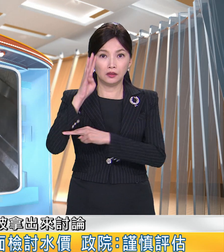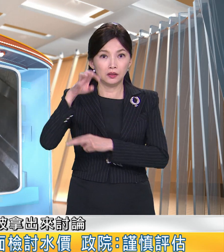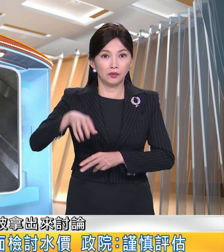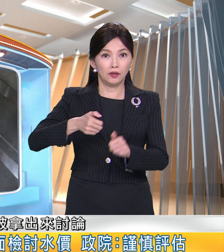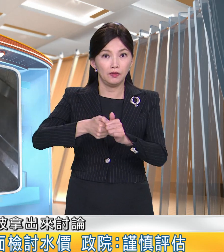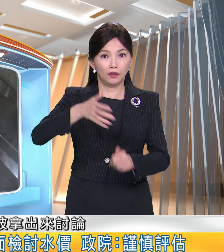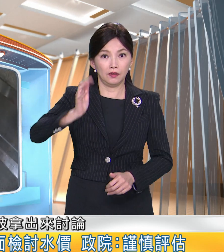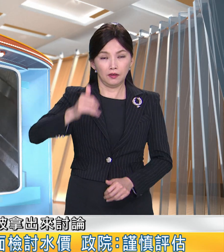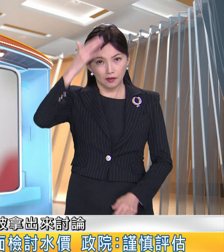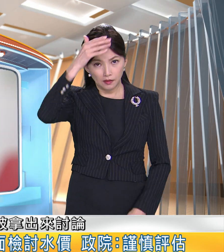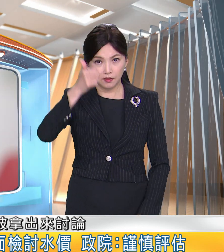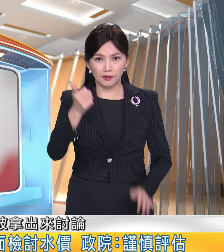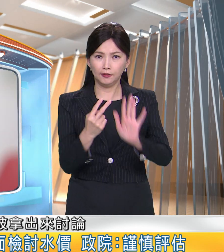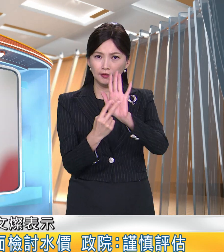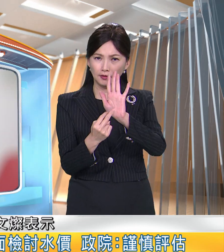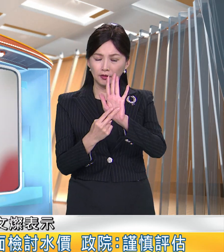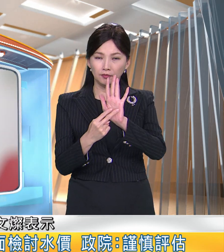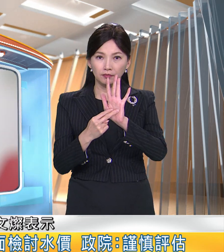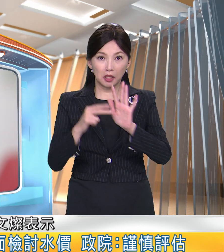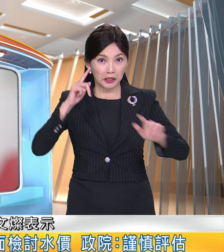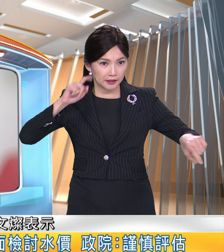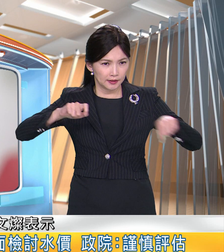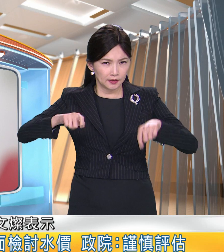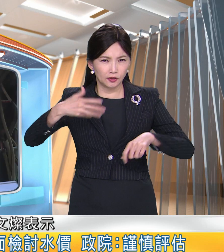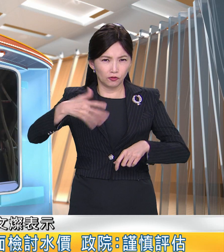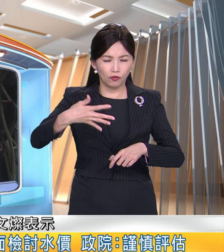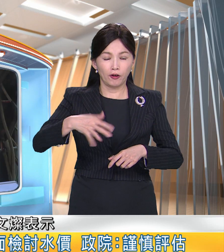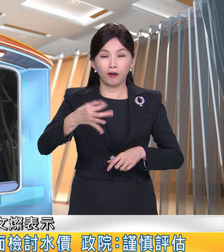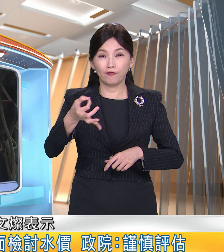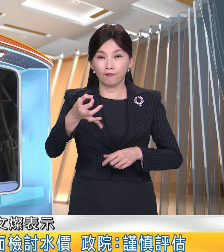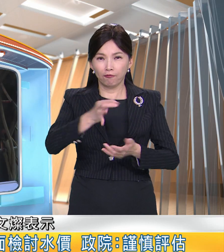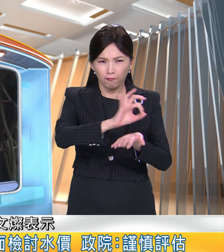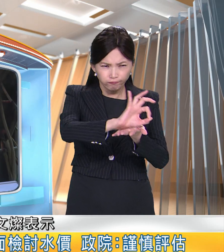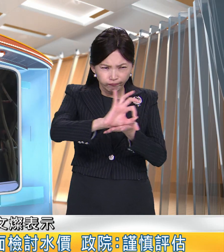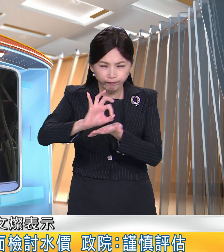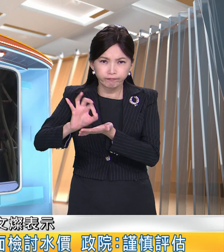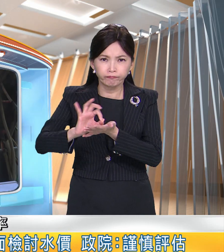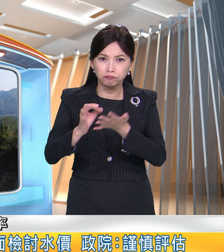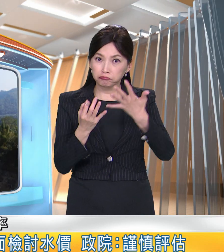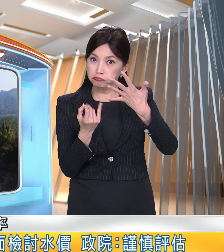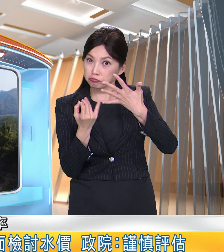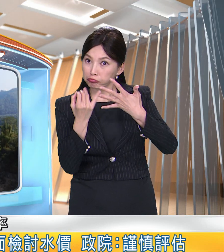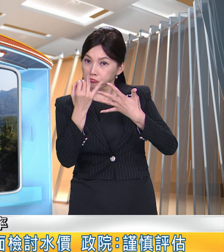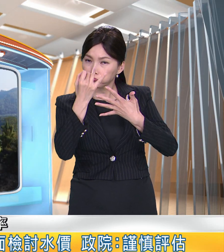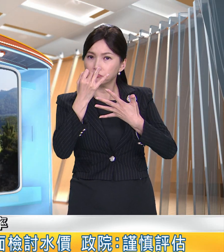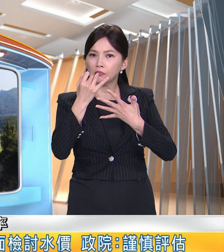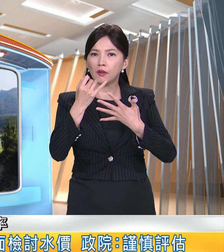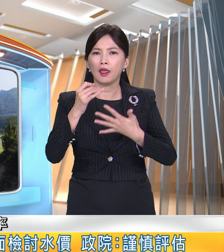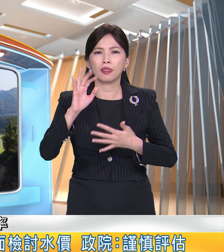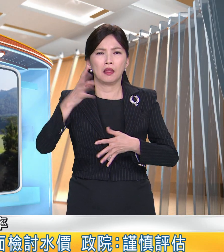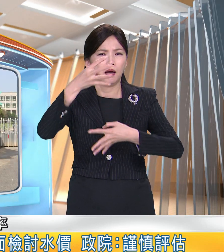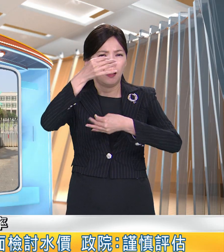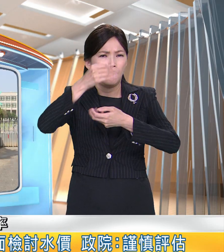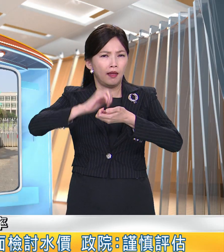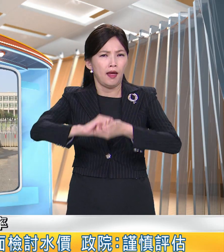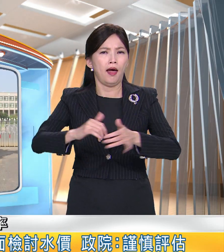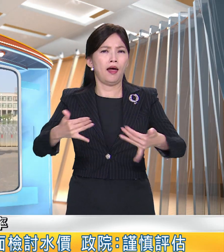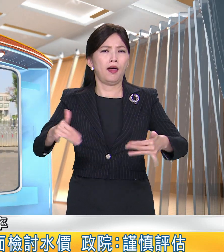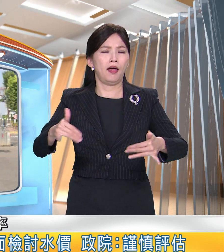论。行政院副院长郑文灿表示，水费将采累进费率，不